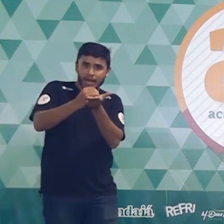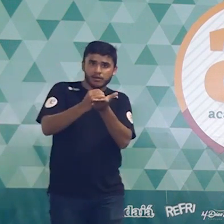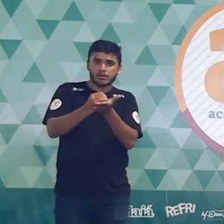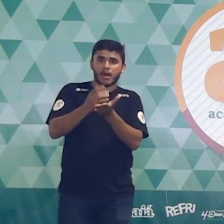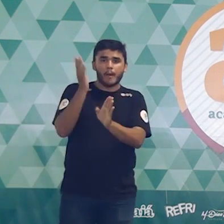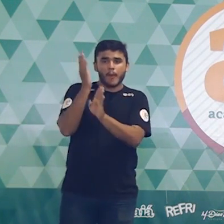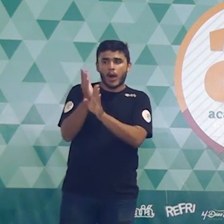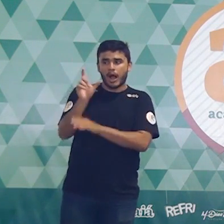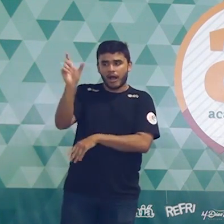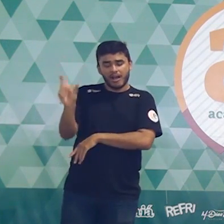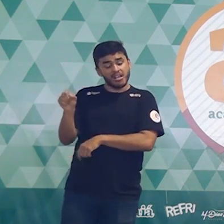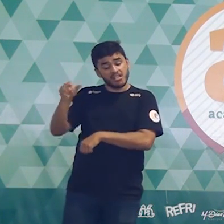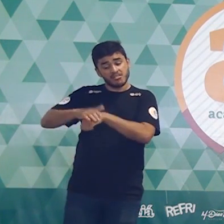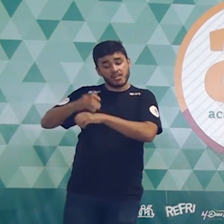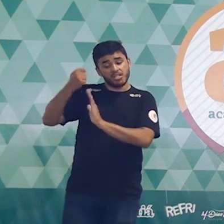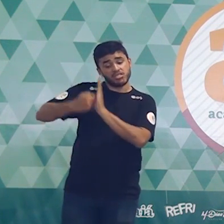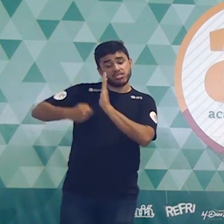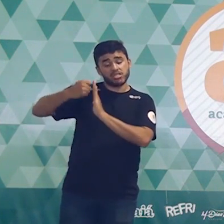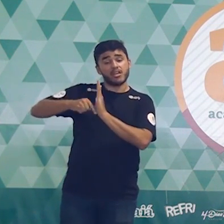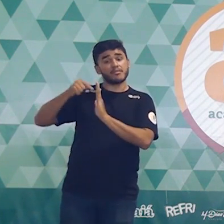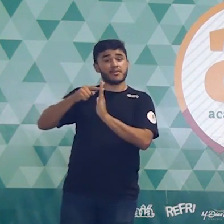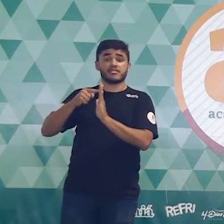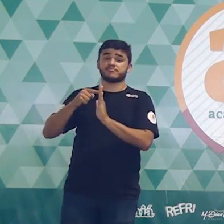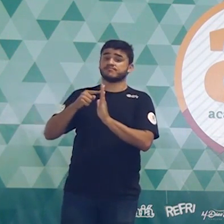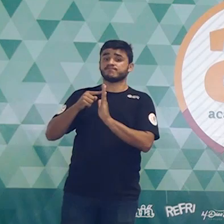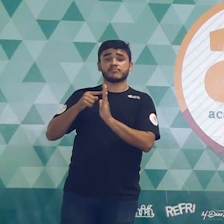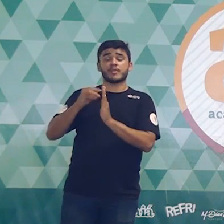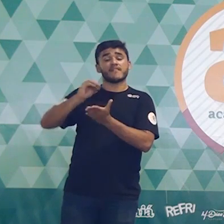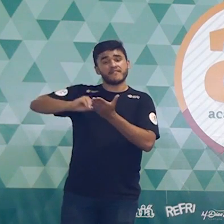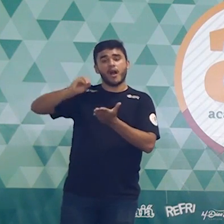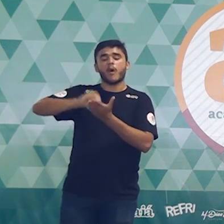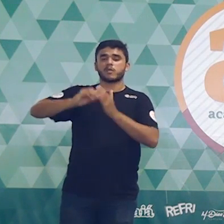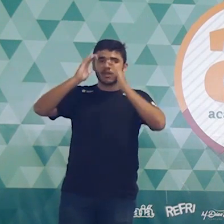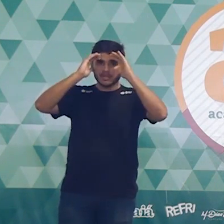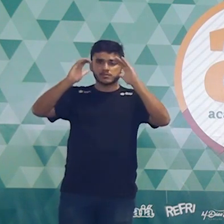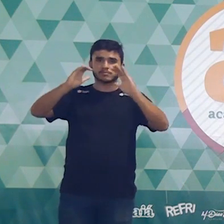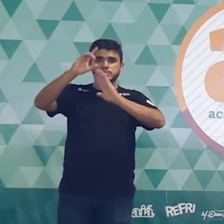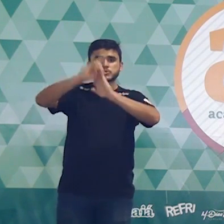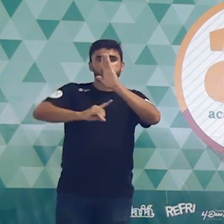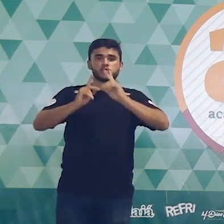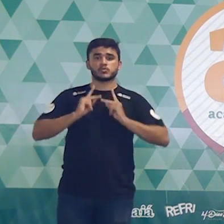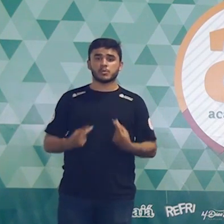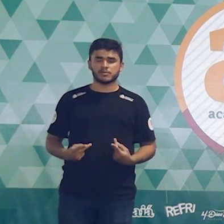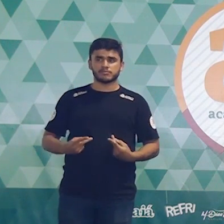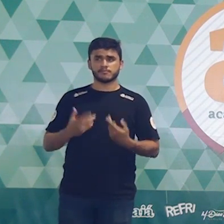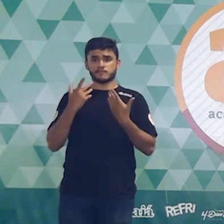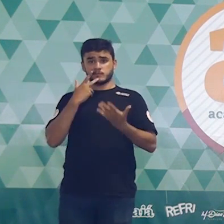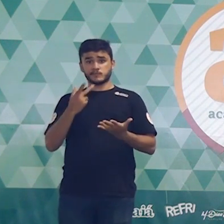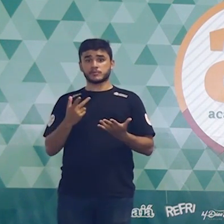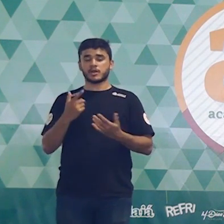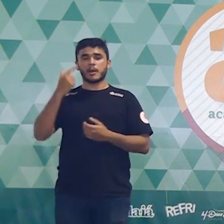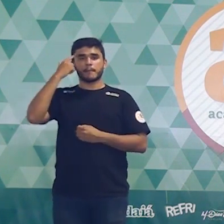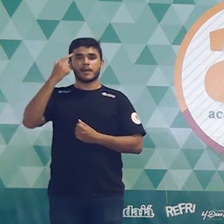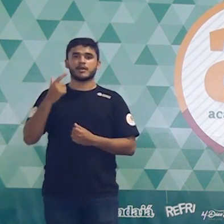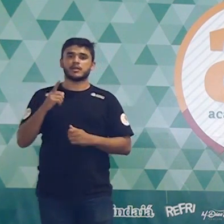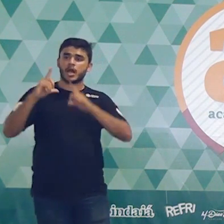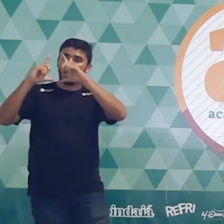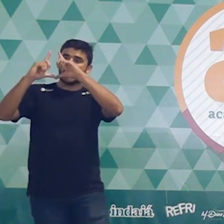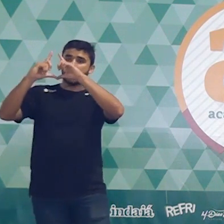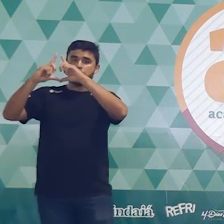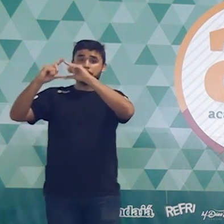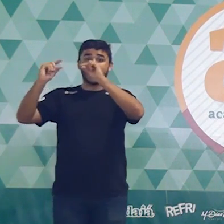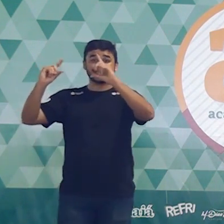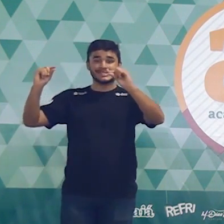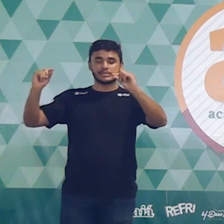de escrever e que não era para ser zero. Então, por exemplo, se ele dissesse que a solução para a corrupção é jogar uma bomba em Brasília, está tudo